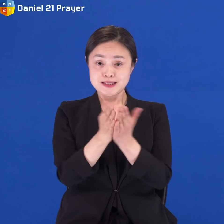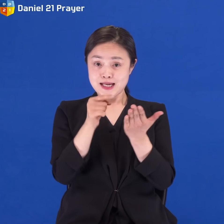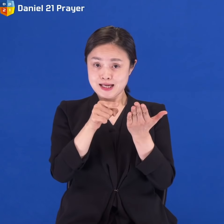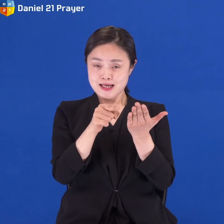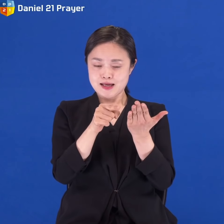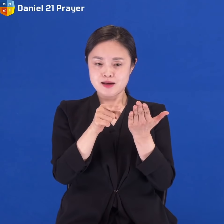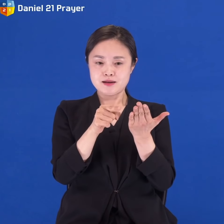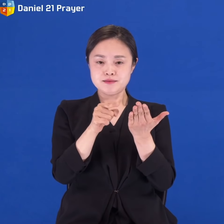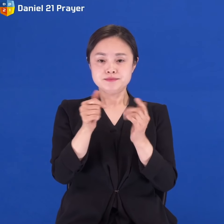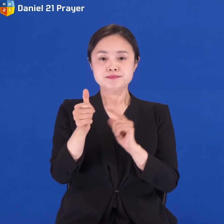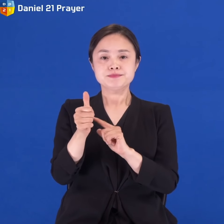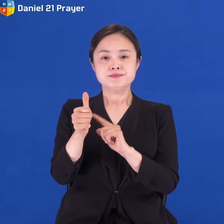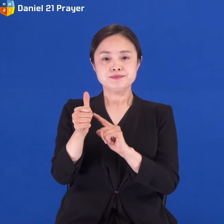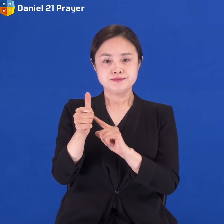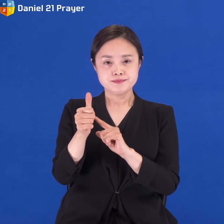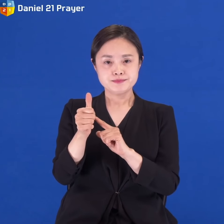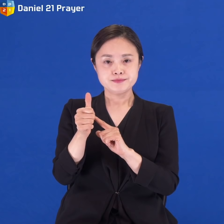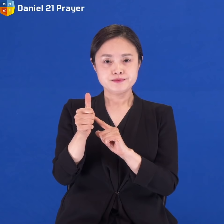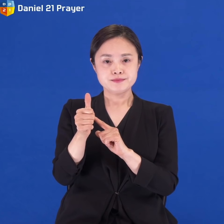말씀에 입각한